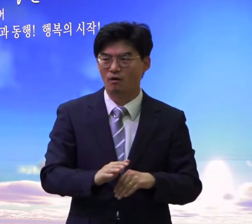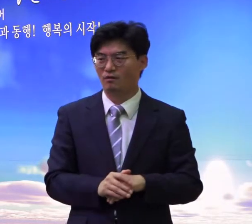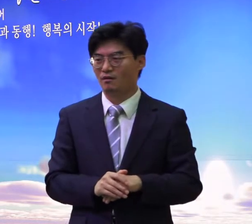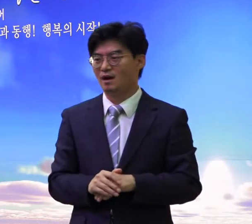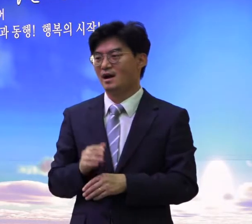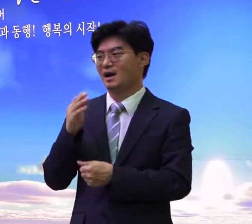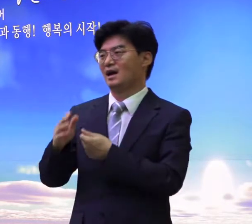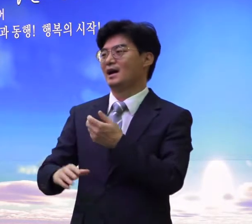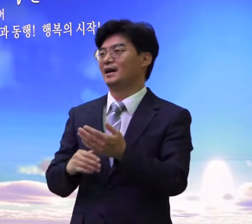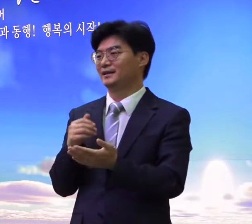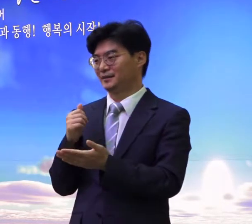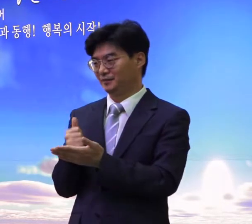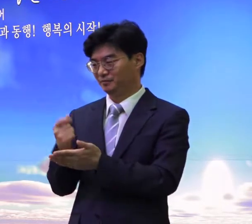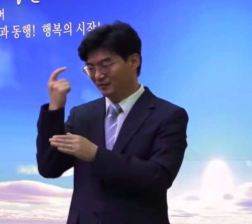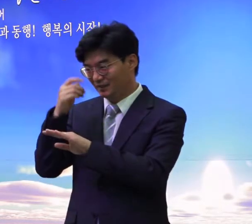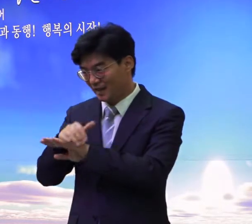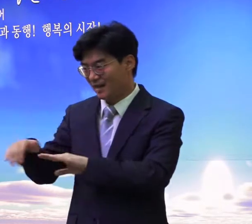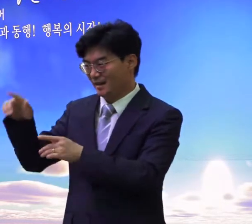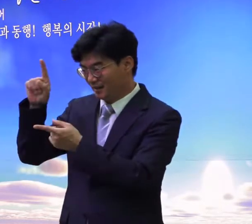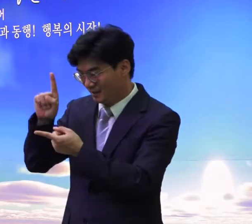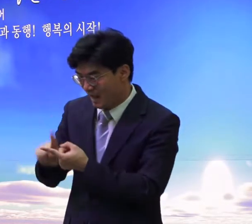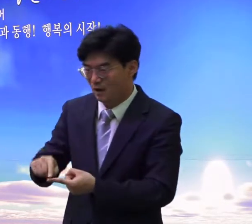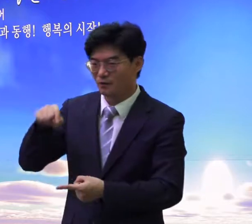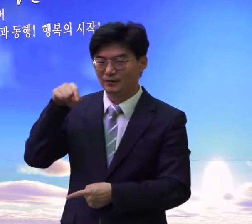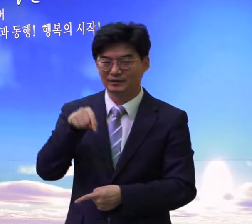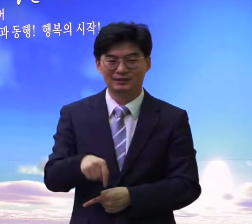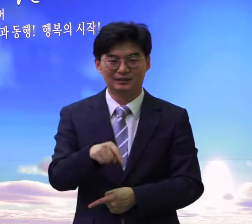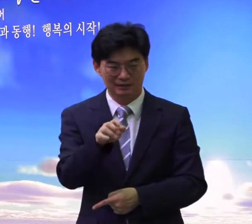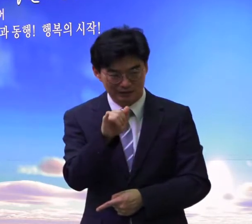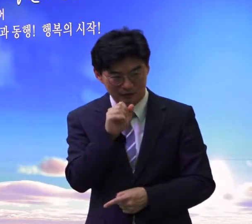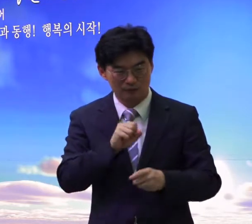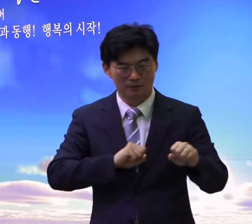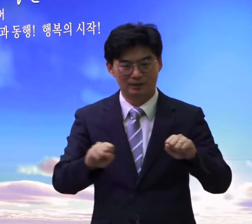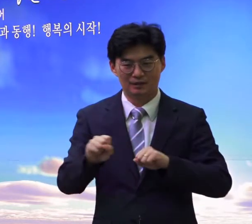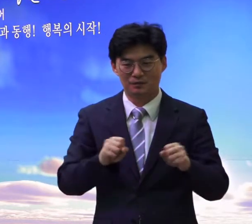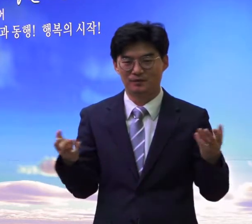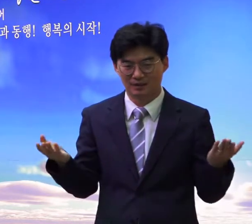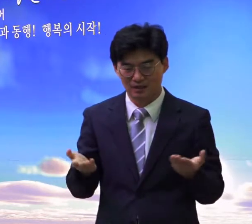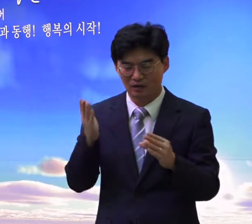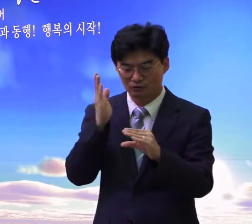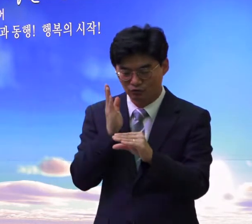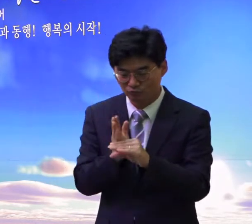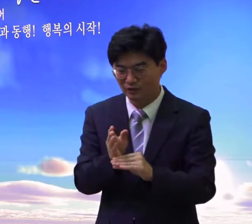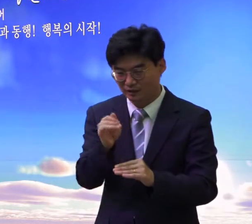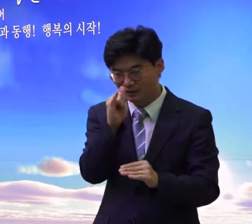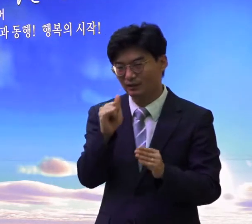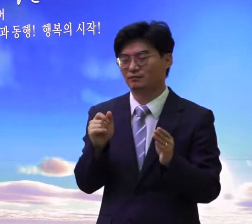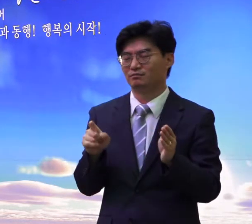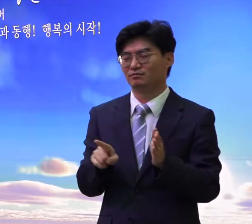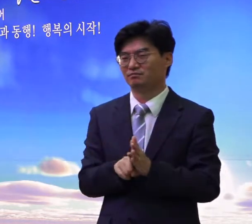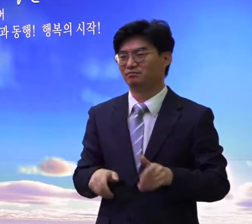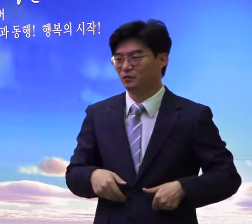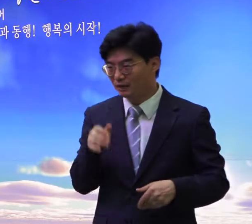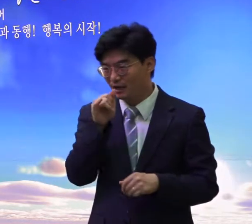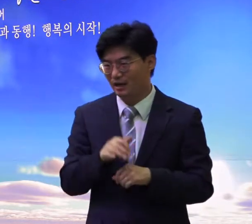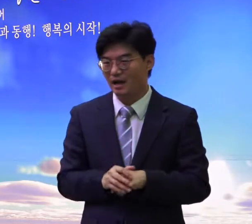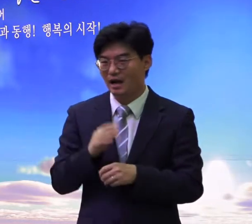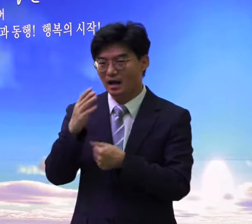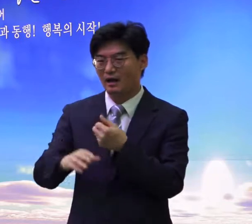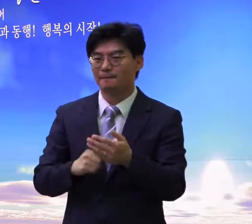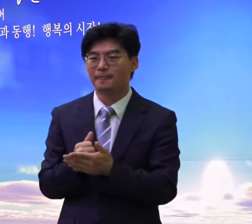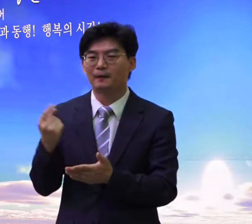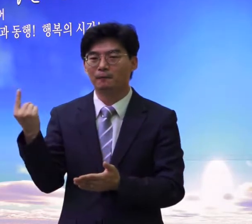하나님의 계획과 하나님의 섭리 가운데서 우리 가운데 일하고 계시다고 하는 것, 우리를 통해서 하나님의 아름다운 역사를 만들어가고